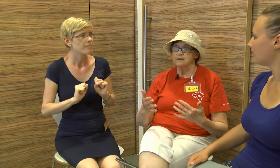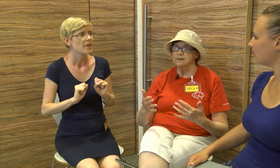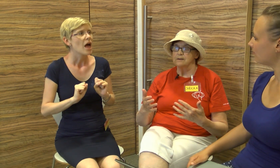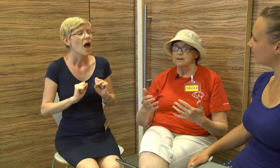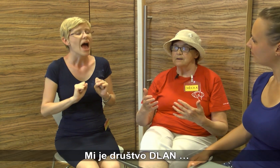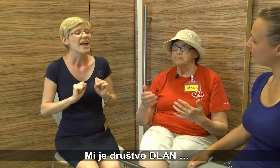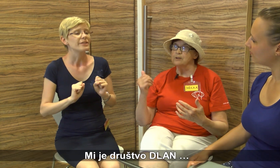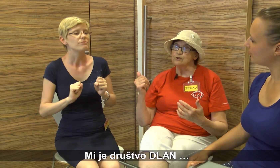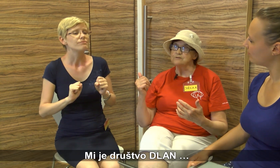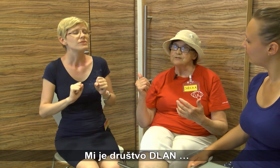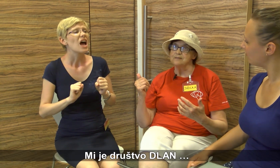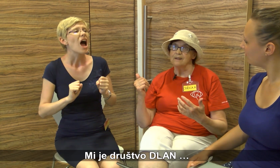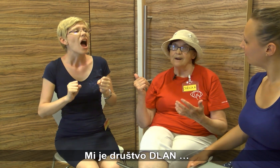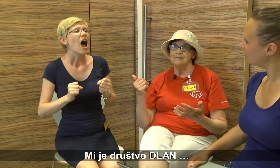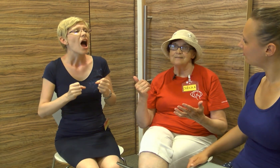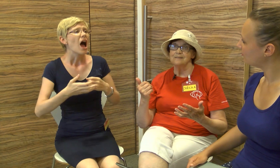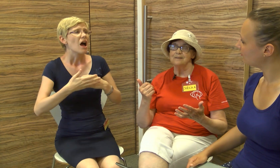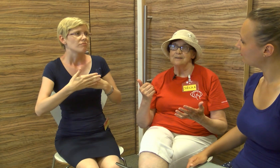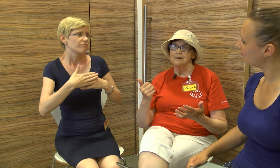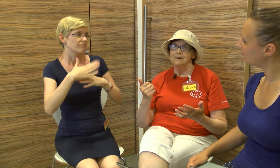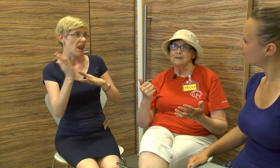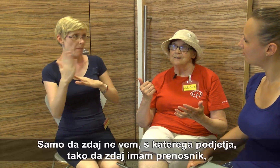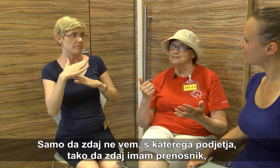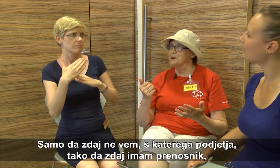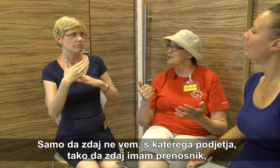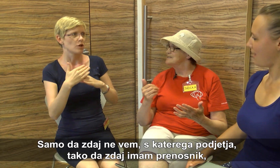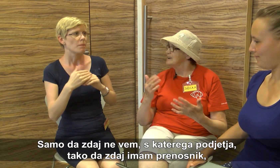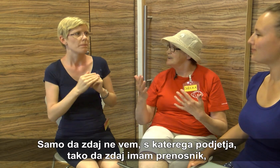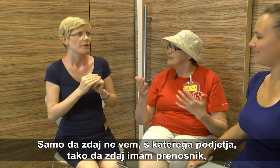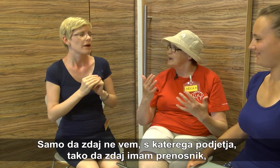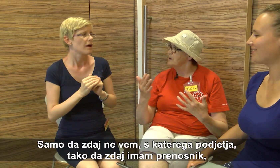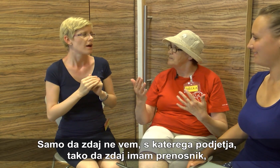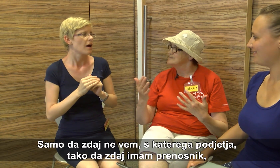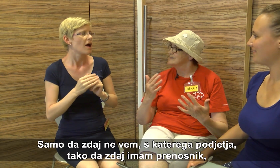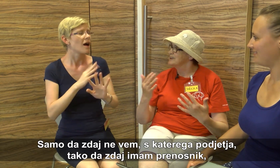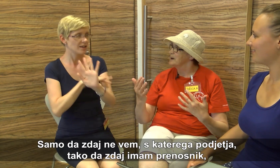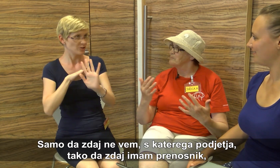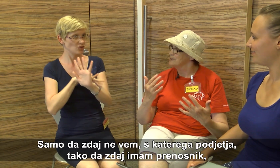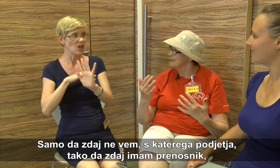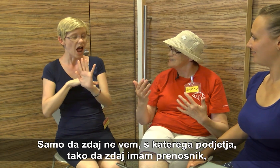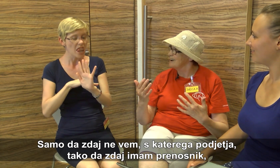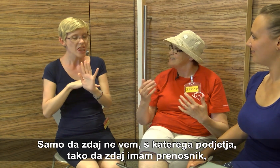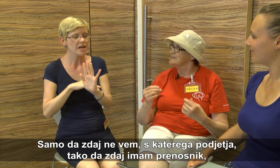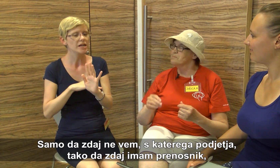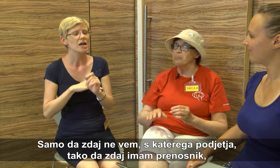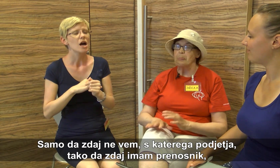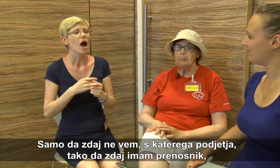prenosnik, mi je društvo Dlan, samo da zdaj le ne vem, iz katerega